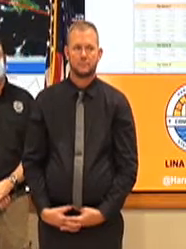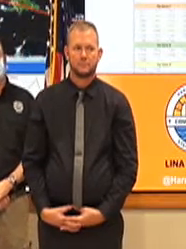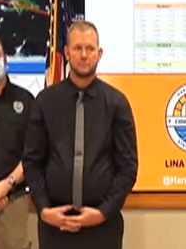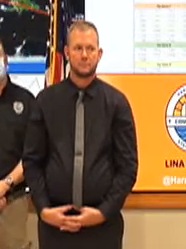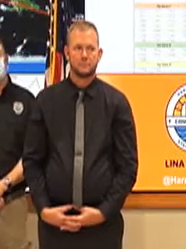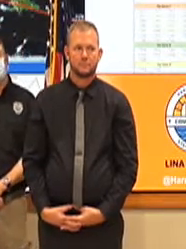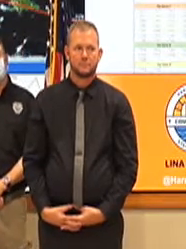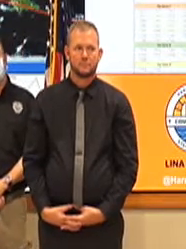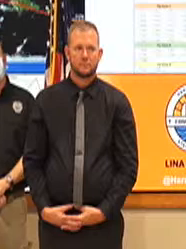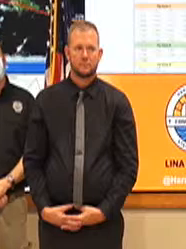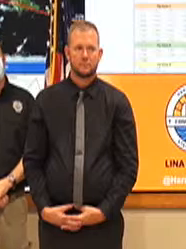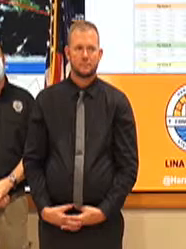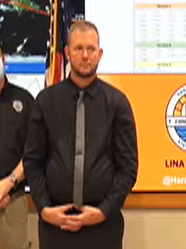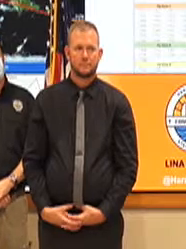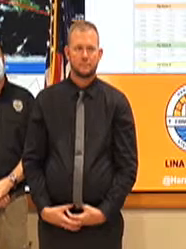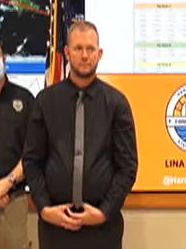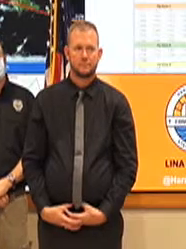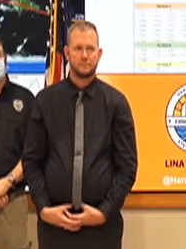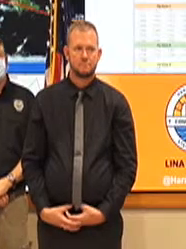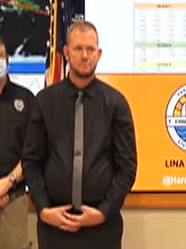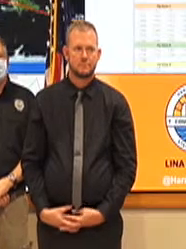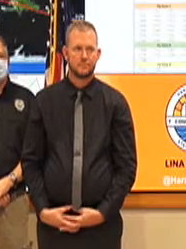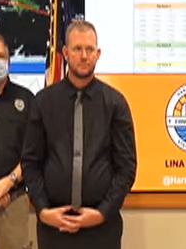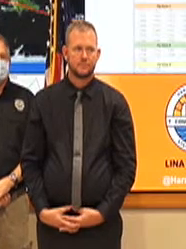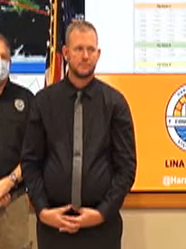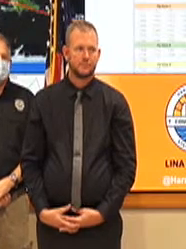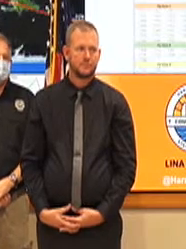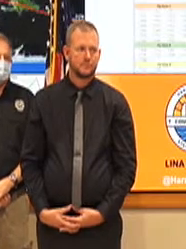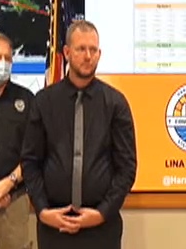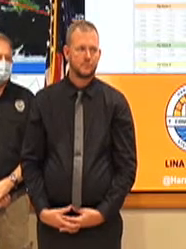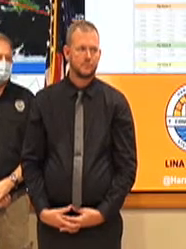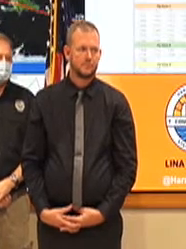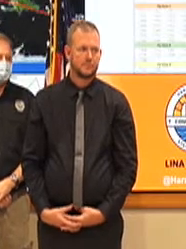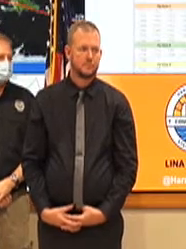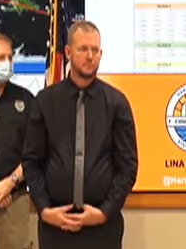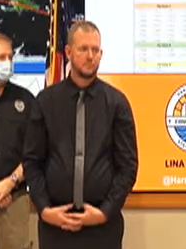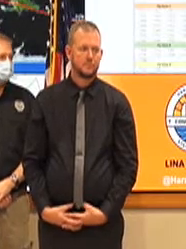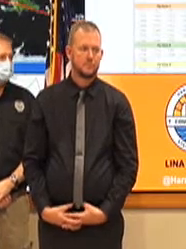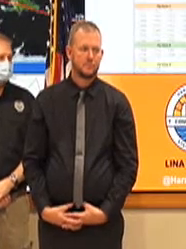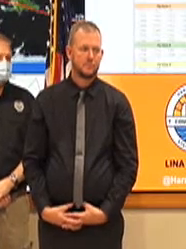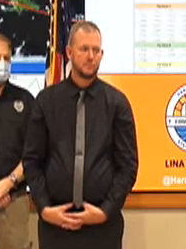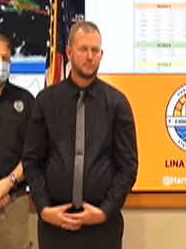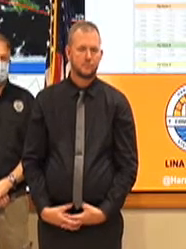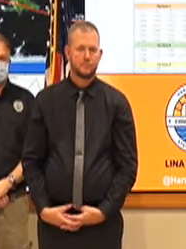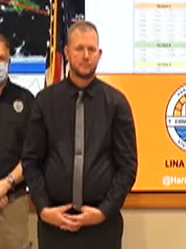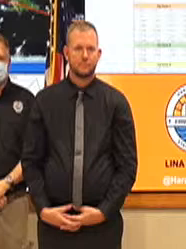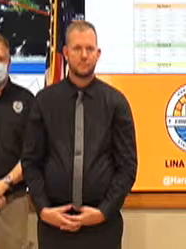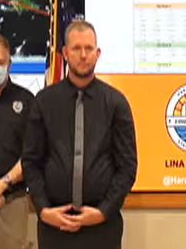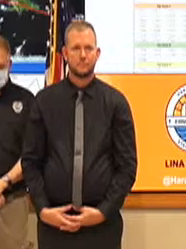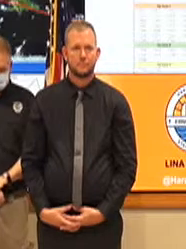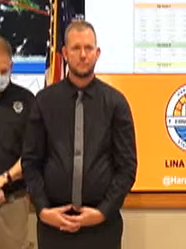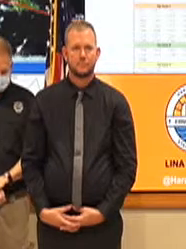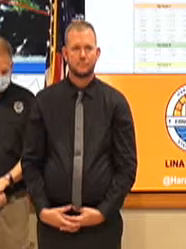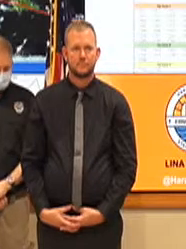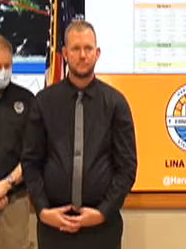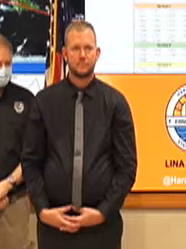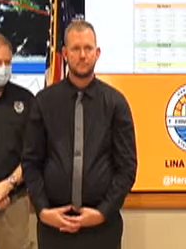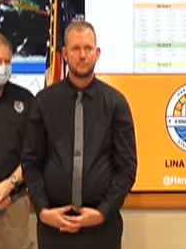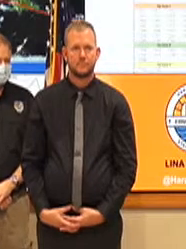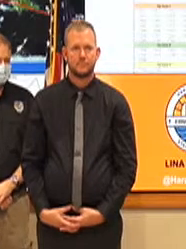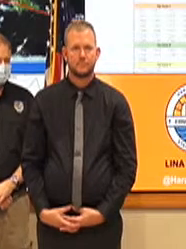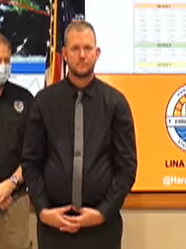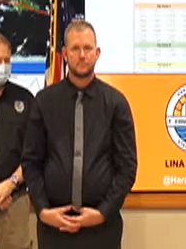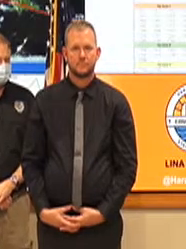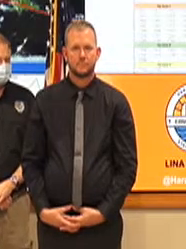tienen conocidos, opciones donde quedarse dentro del condado, pero a las áreas oeste, noroeste, bien también. Pero eso sí,